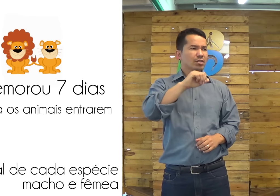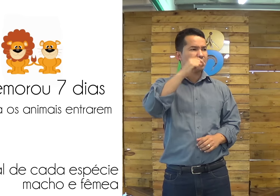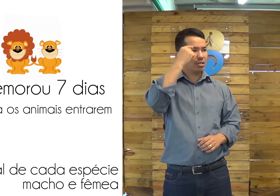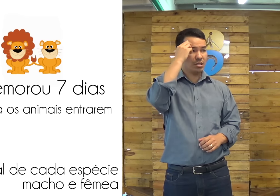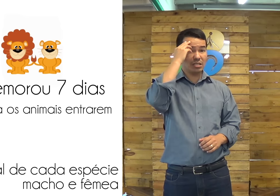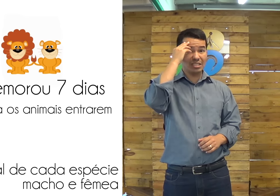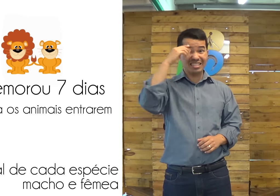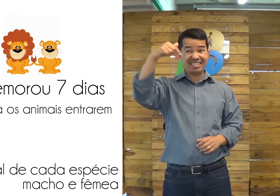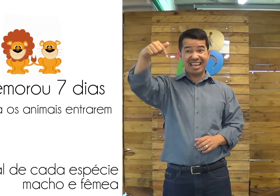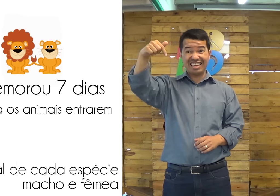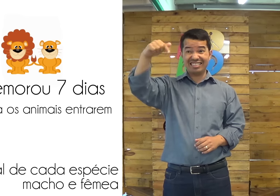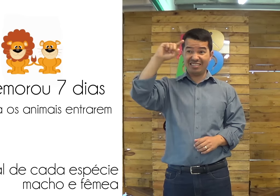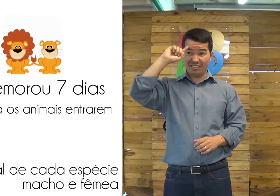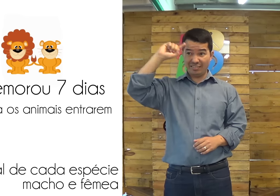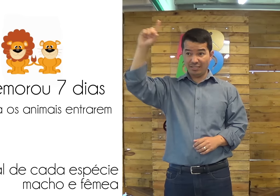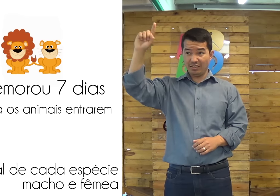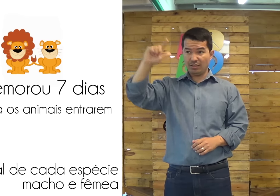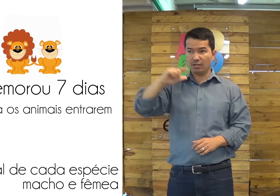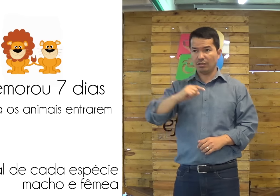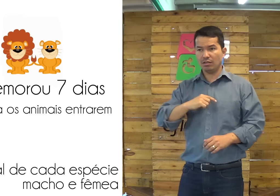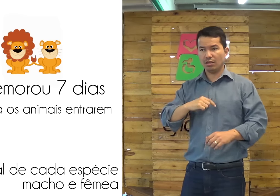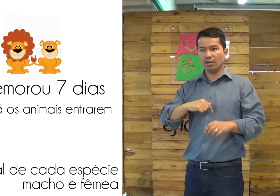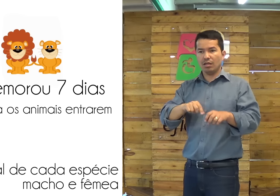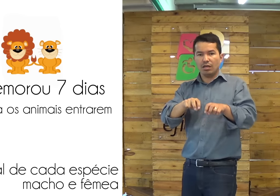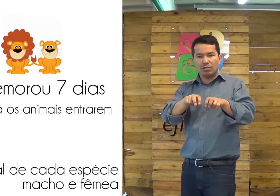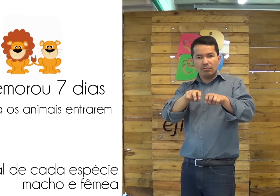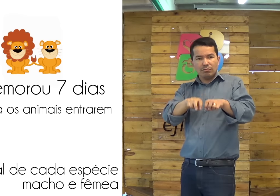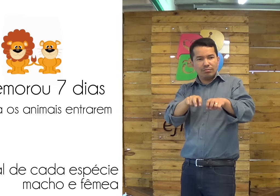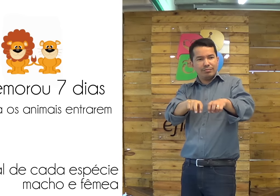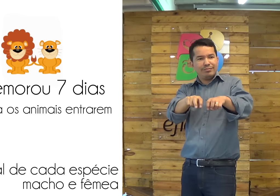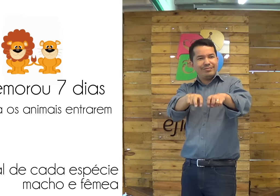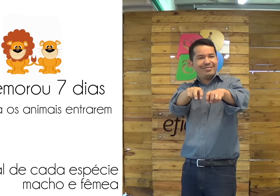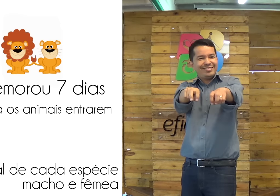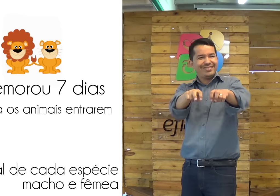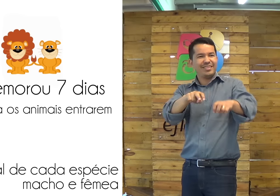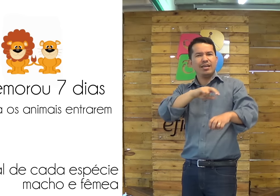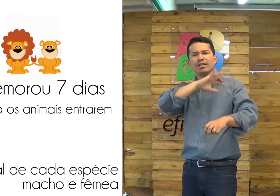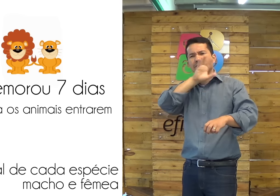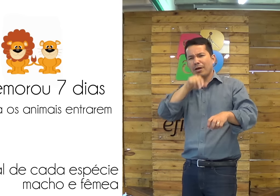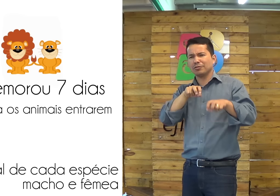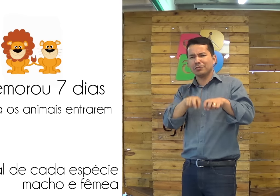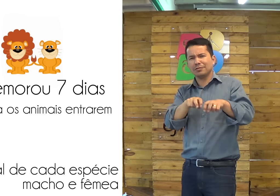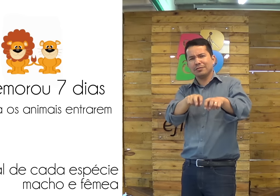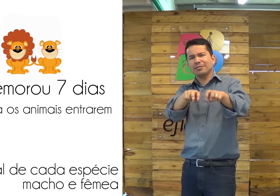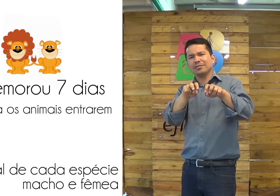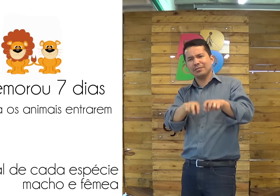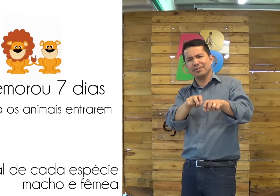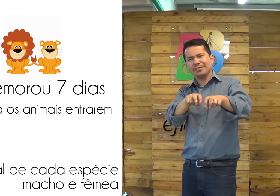o qu sete dias os animais foram entrando na